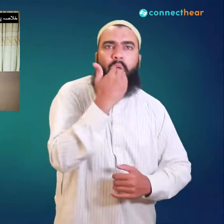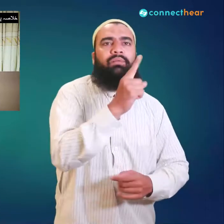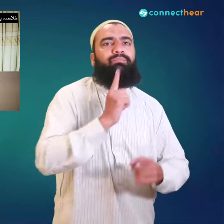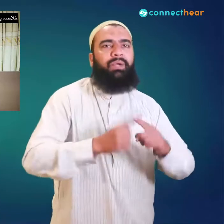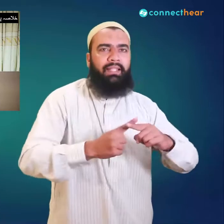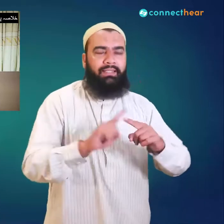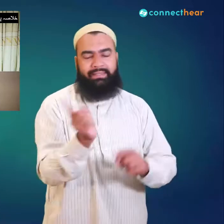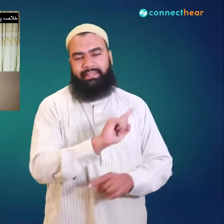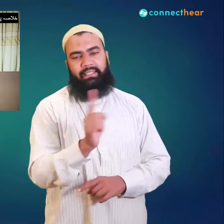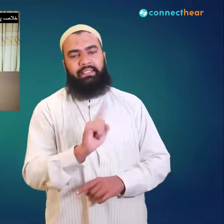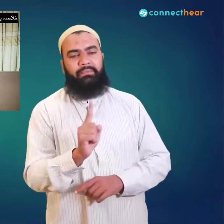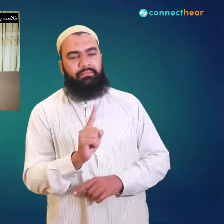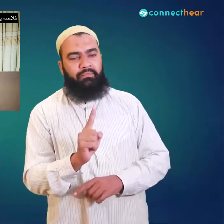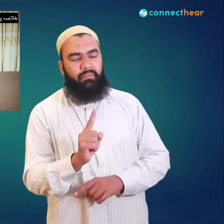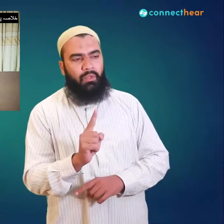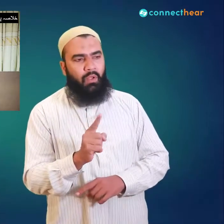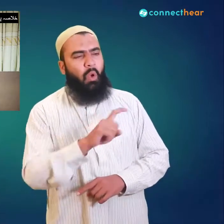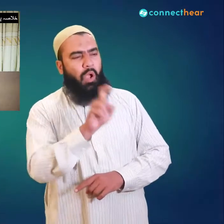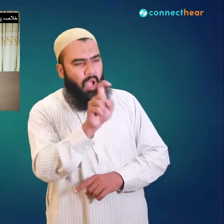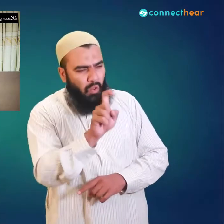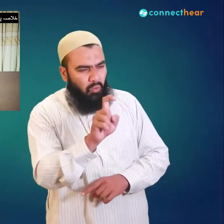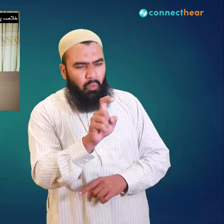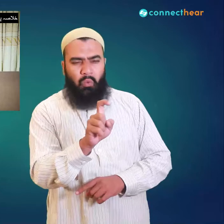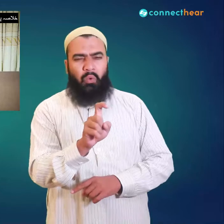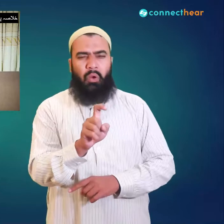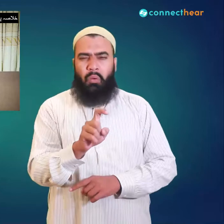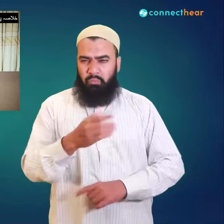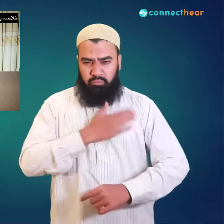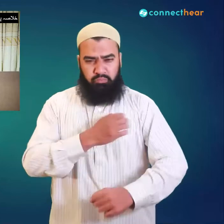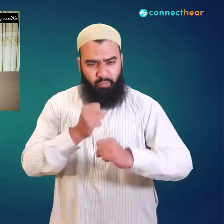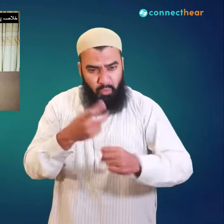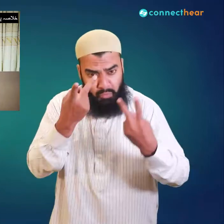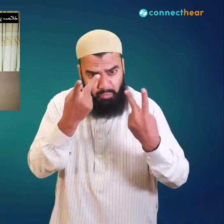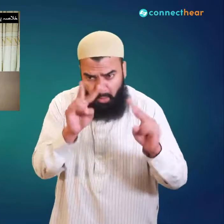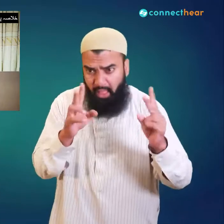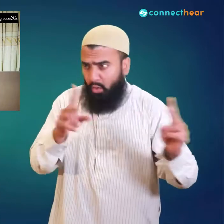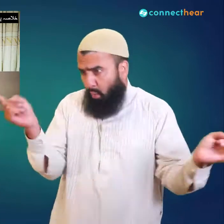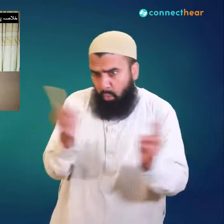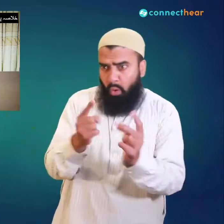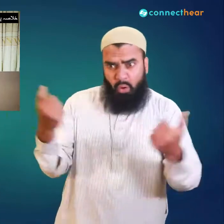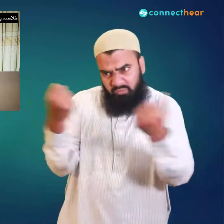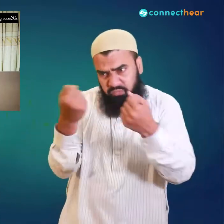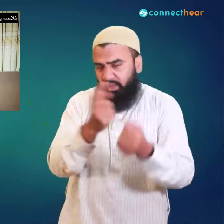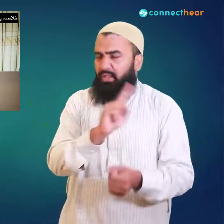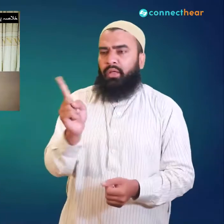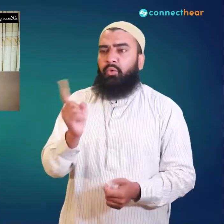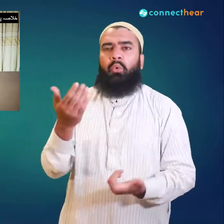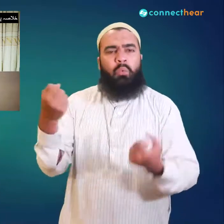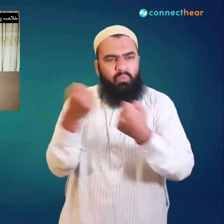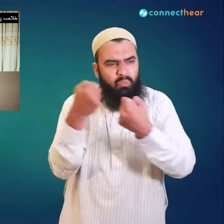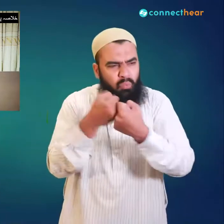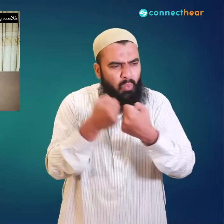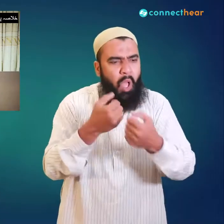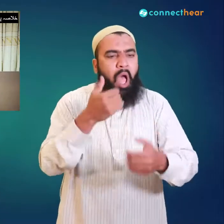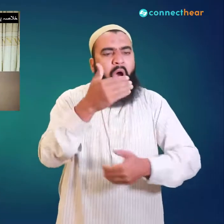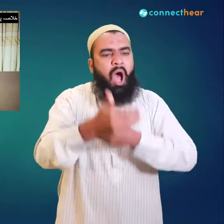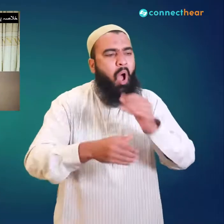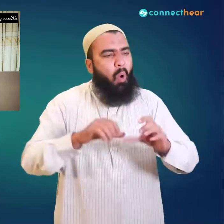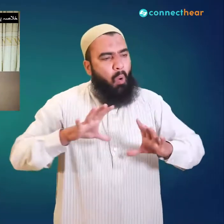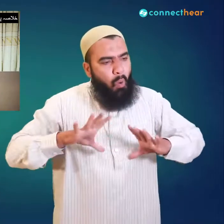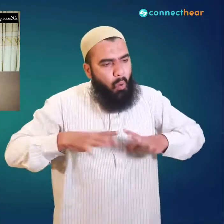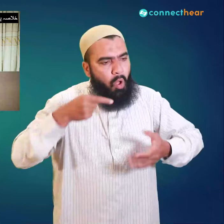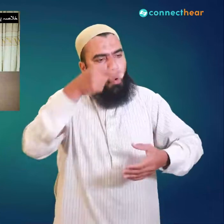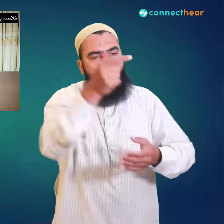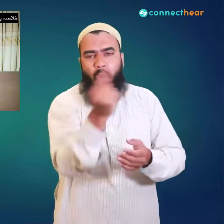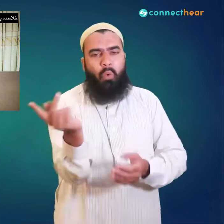ہے۔ فتفشلوا، تو یہ ہوگا کہ تم کمزور پڑ جاؤ گے۔ اگر تم نے آپس کا اتحاد